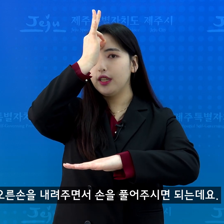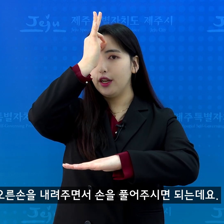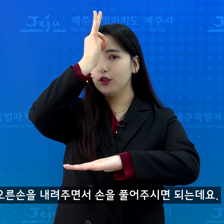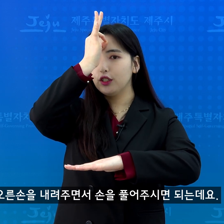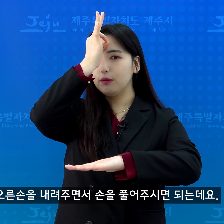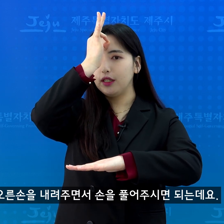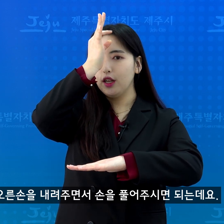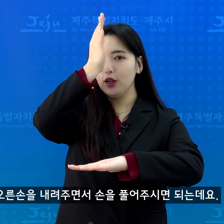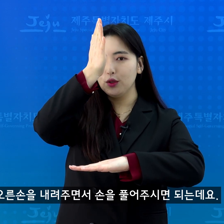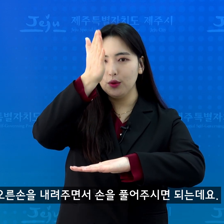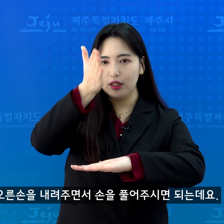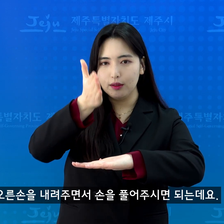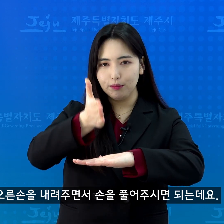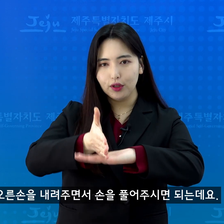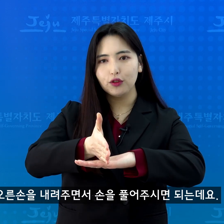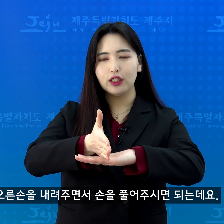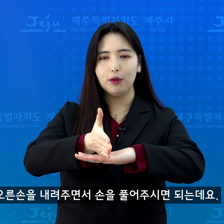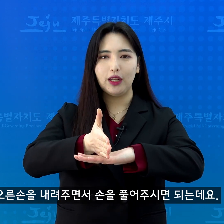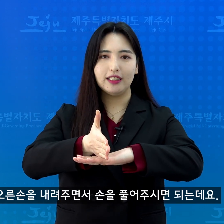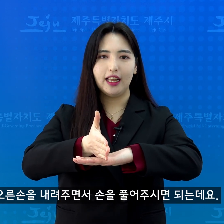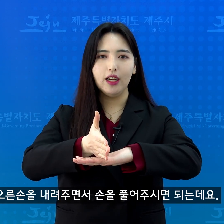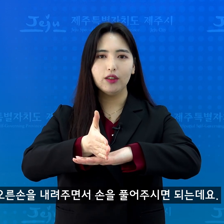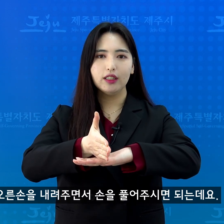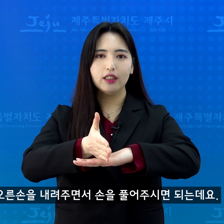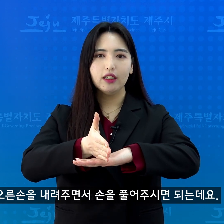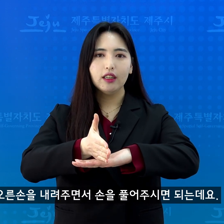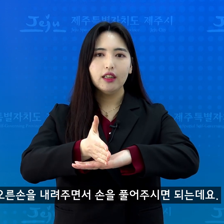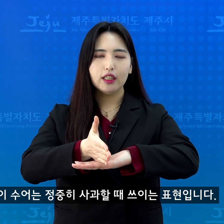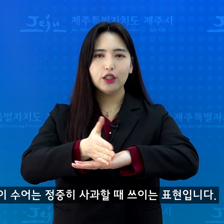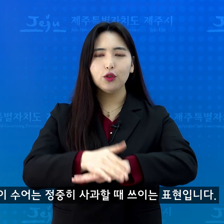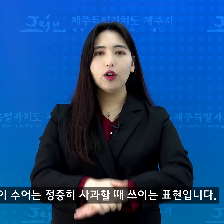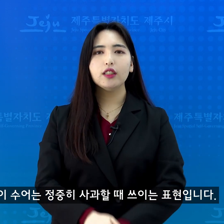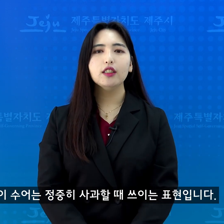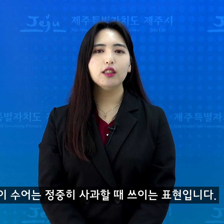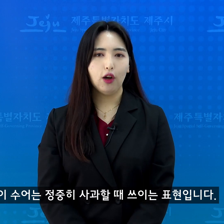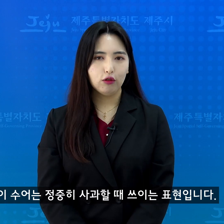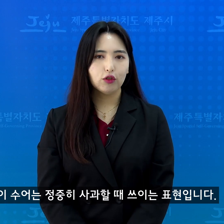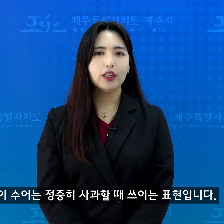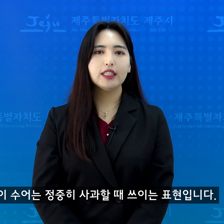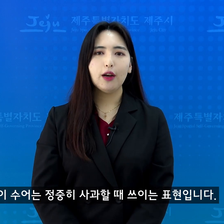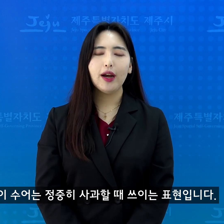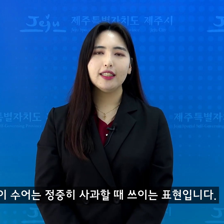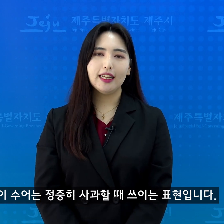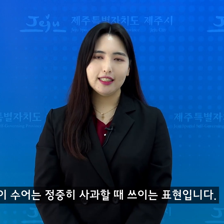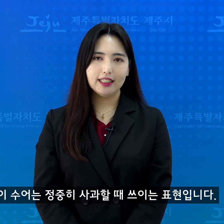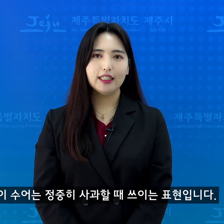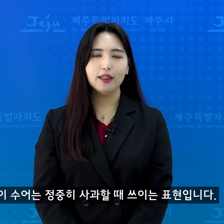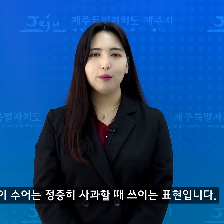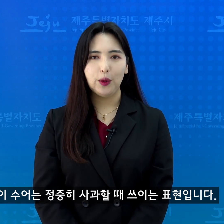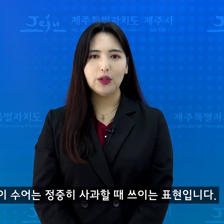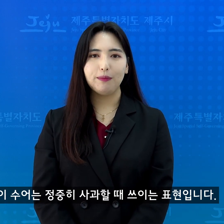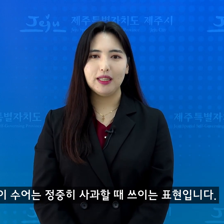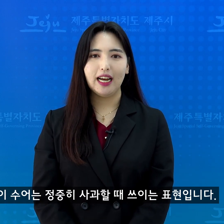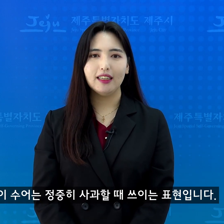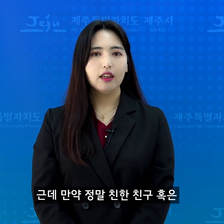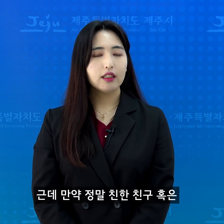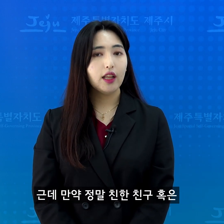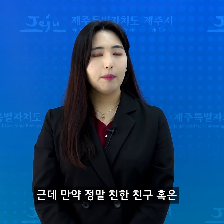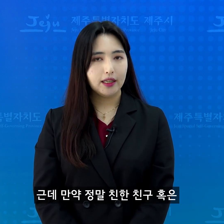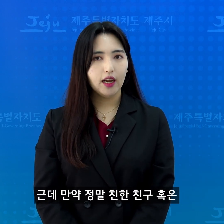내려주시면서 손을 풀어주시면 되는데요. 이 수어는 정중히 사과할 때 쓰이는 표현입니다. 근데 만약